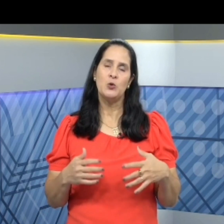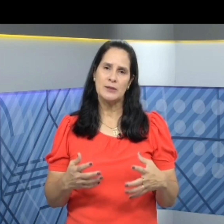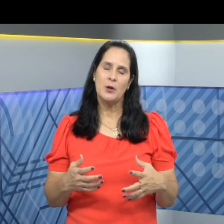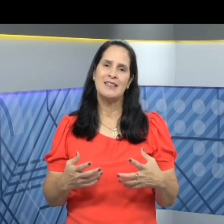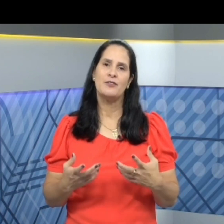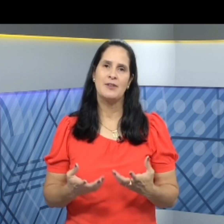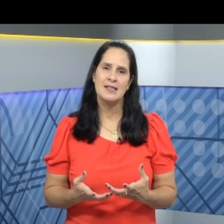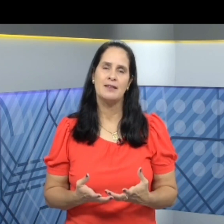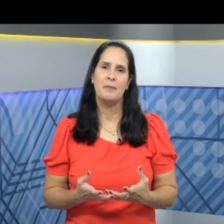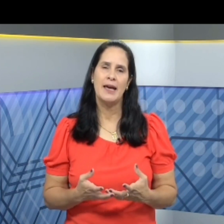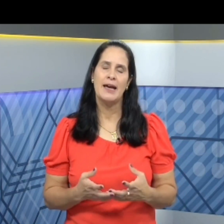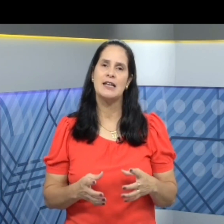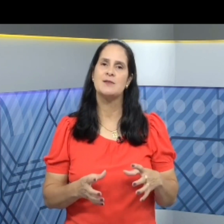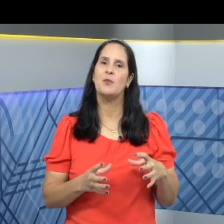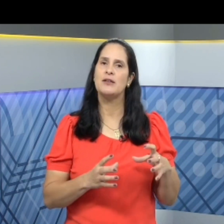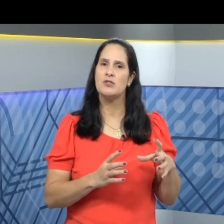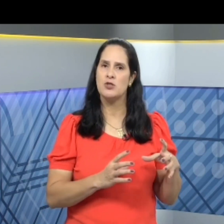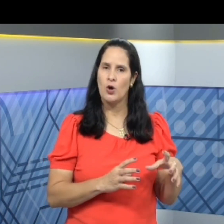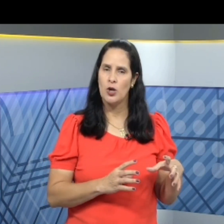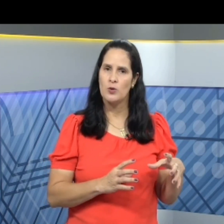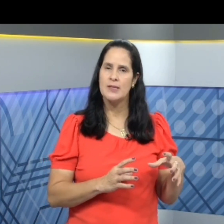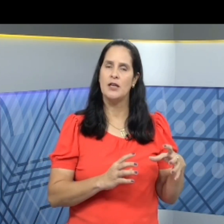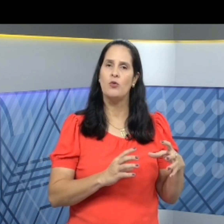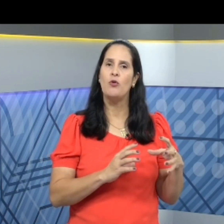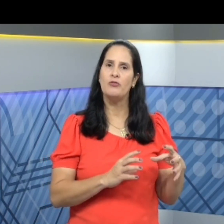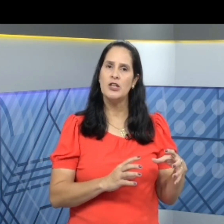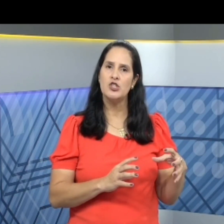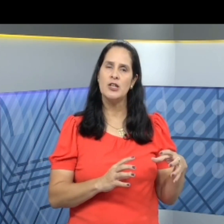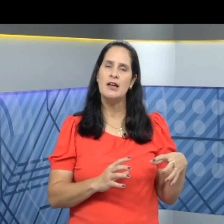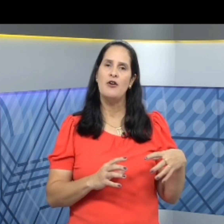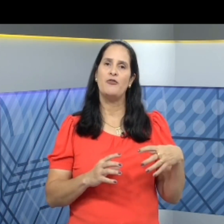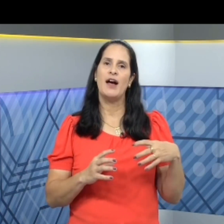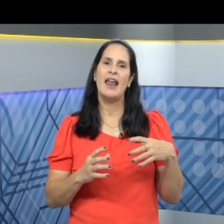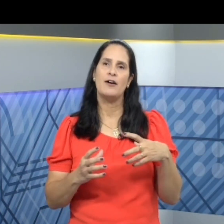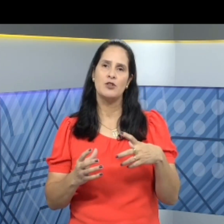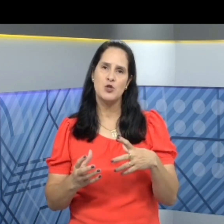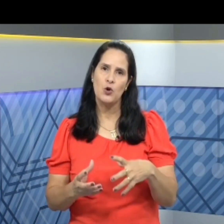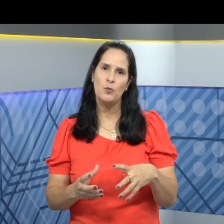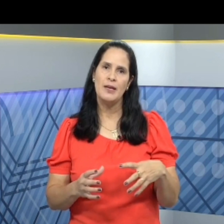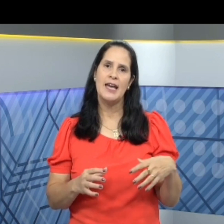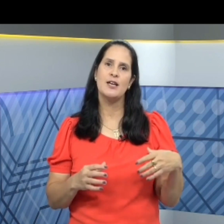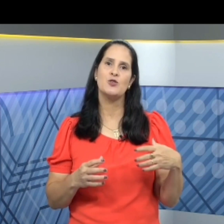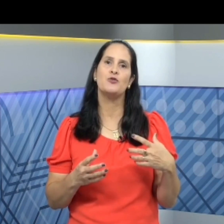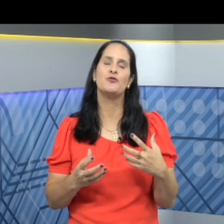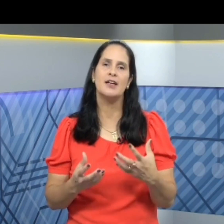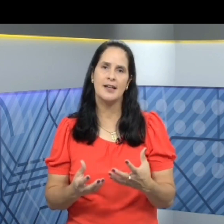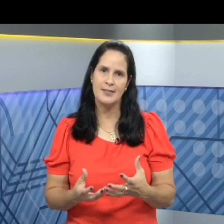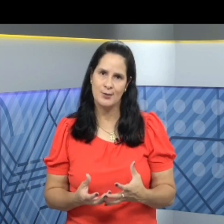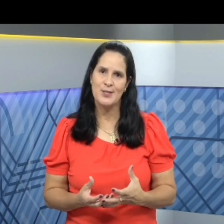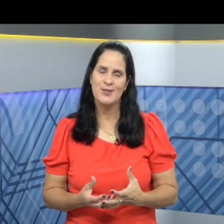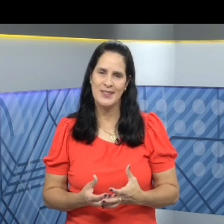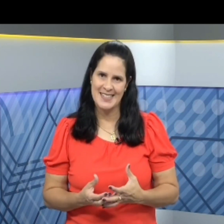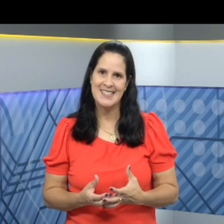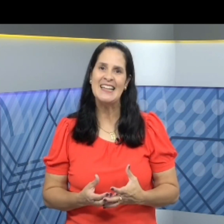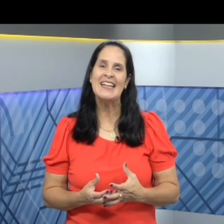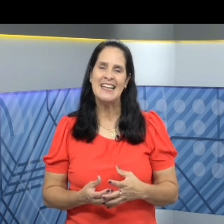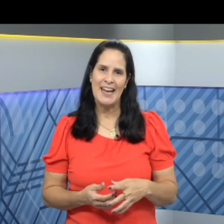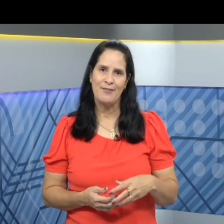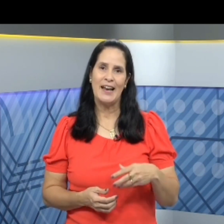uma defesa também, aqueles momentos históricos em que o ouvinte falava sobre e resolvia a questão da surdez, né? Falava